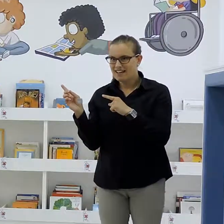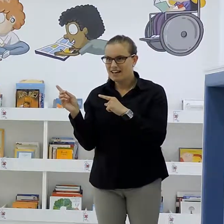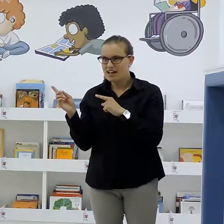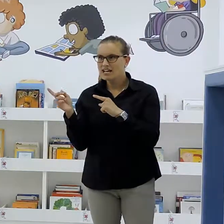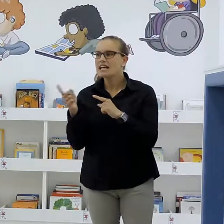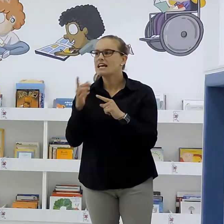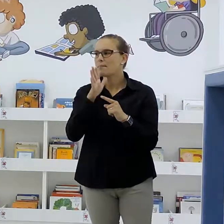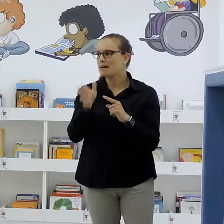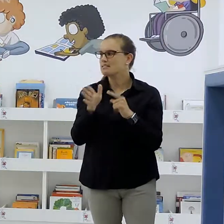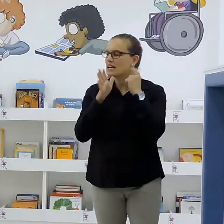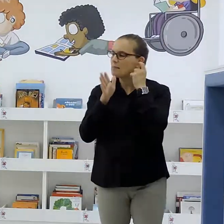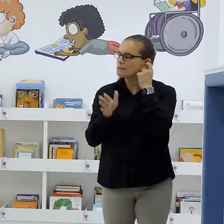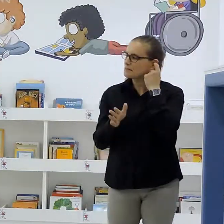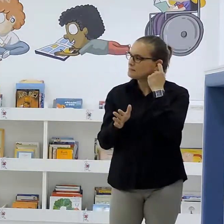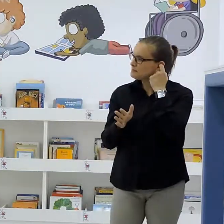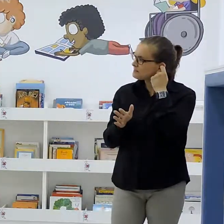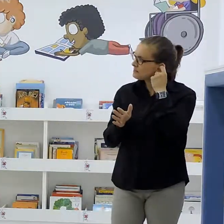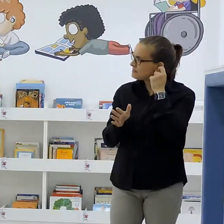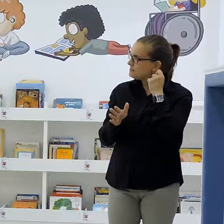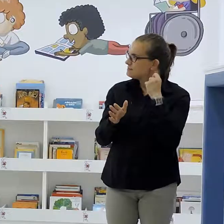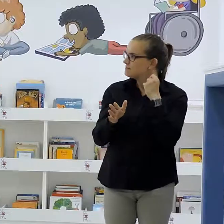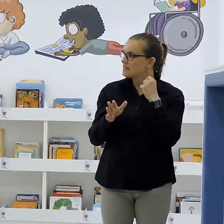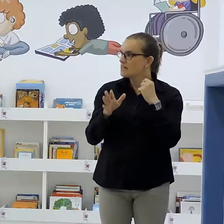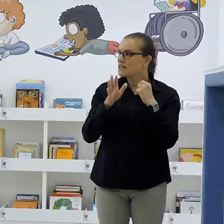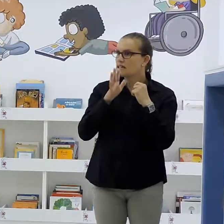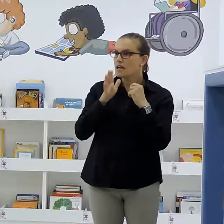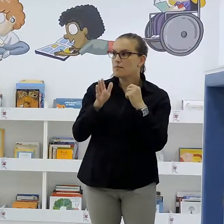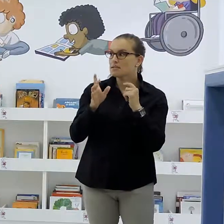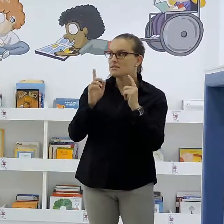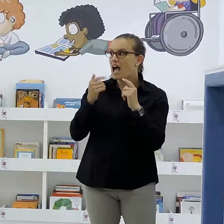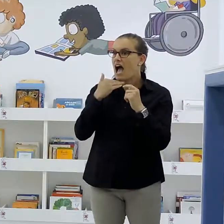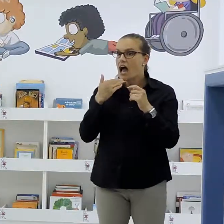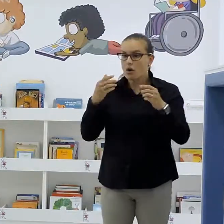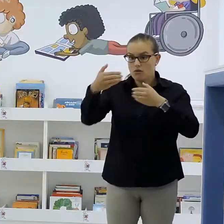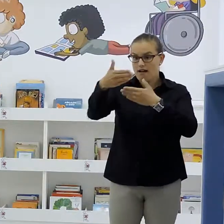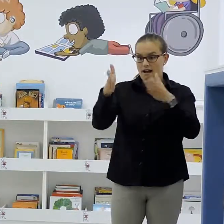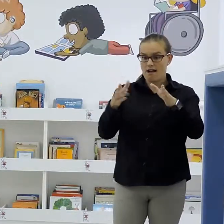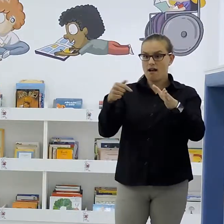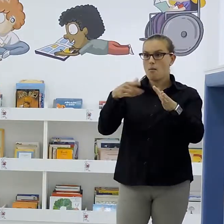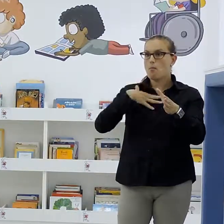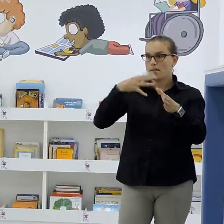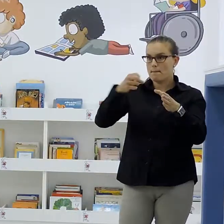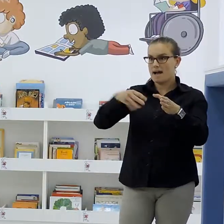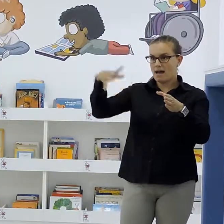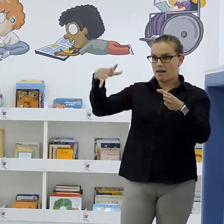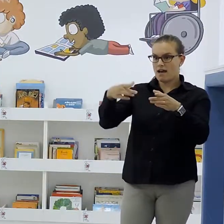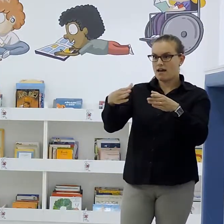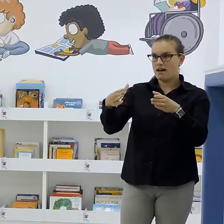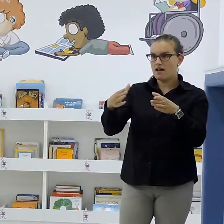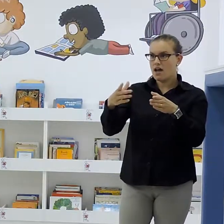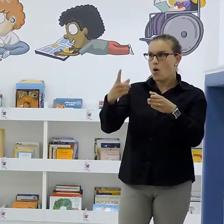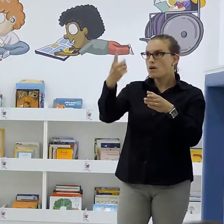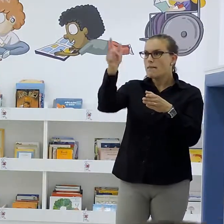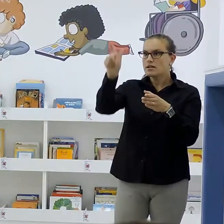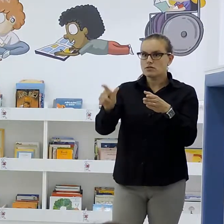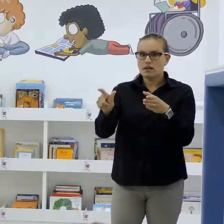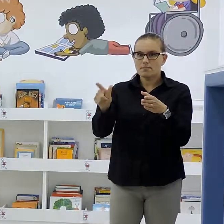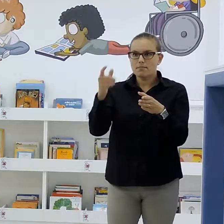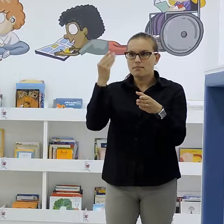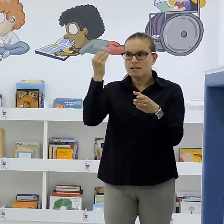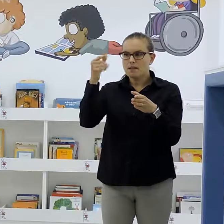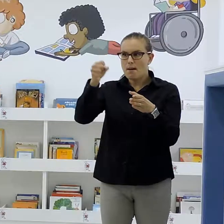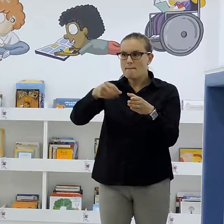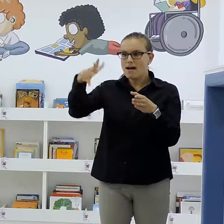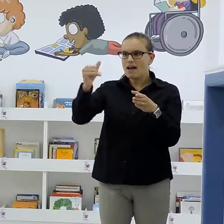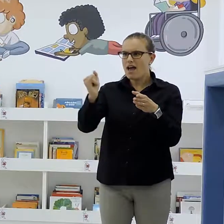Sucede una cosa. Si sucede algún tipo de magia con esta caja, con estos cubos, alguien podría pensar